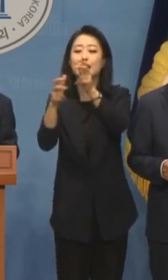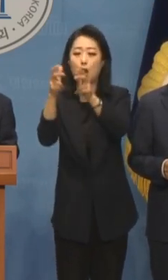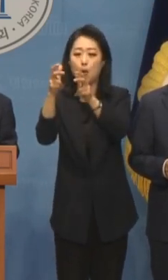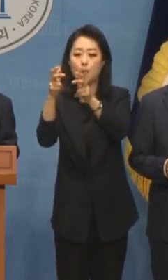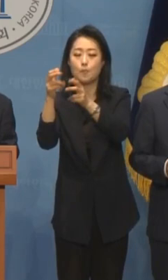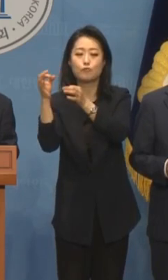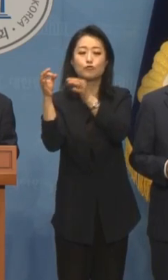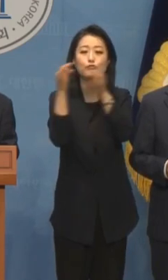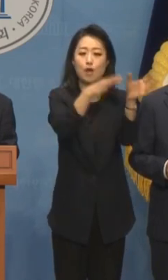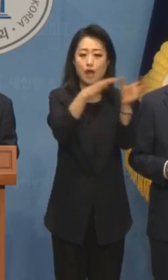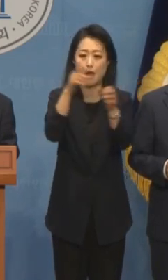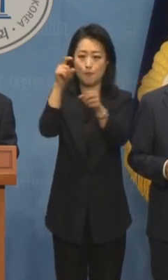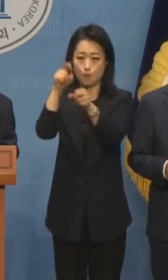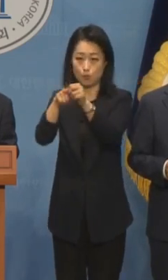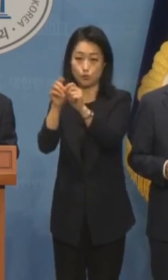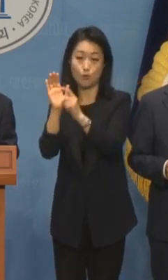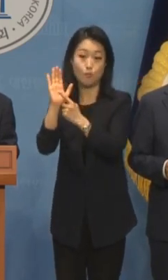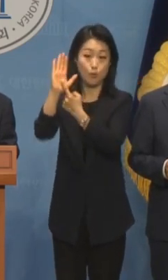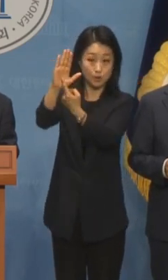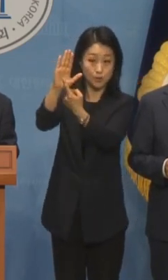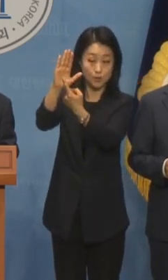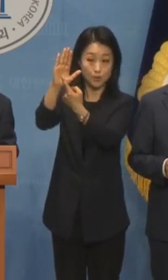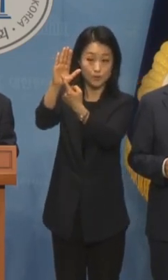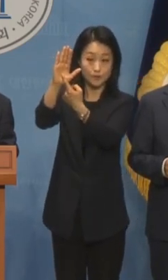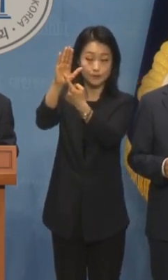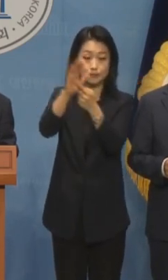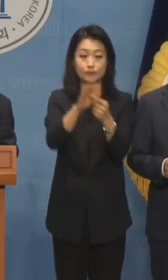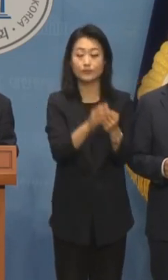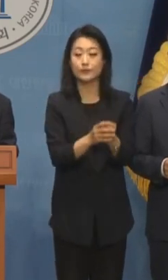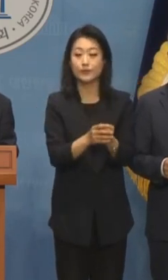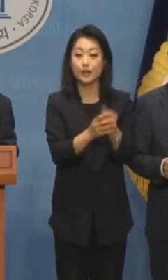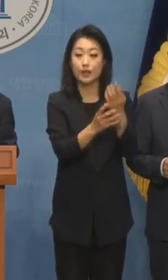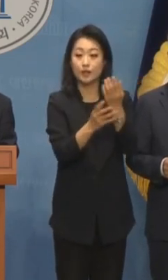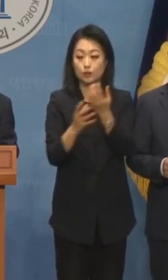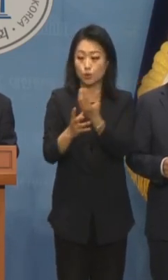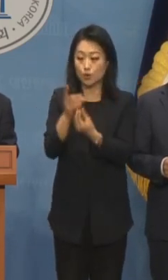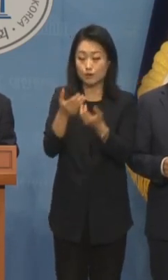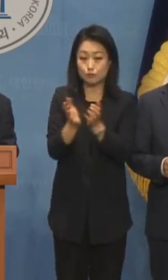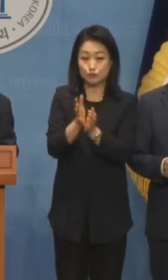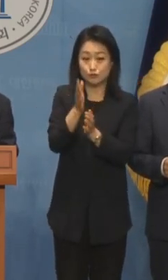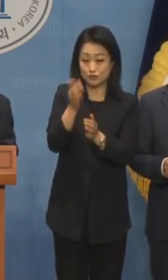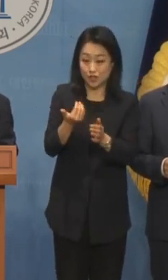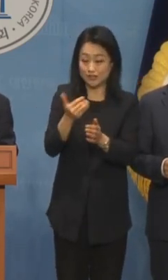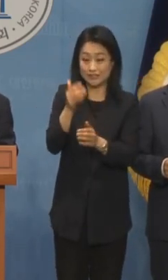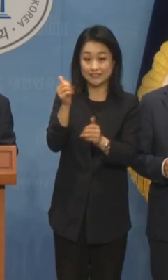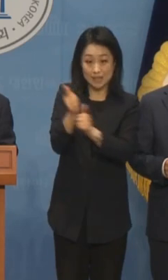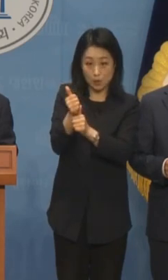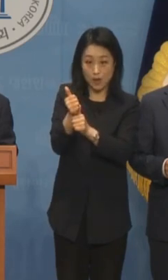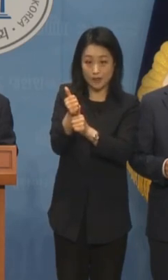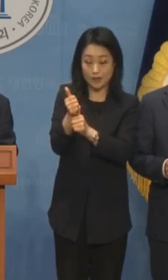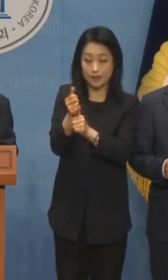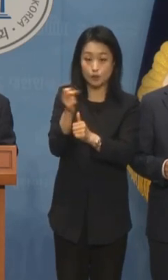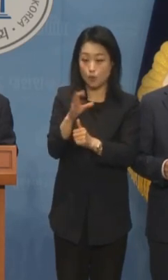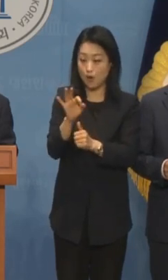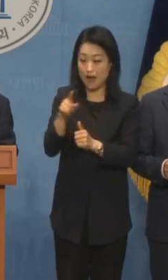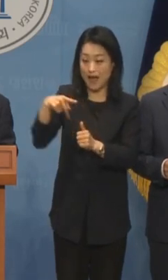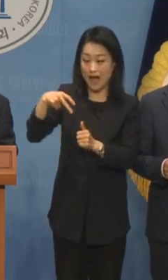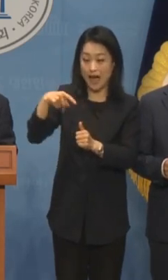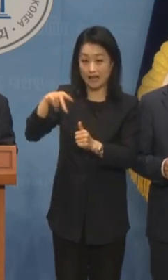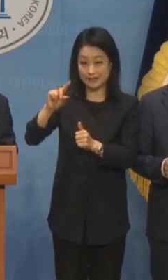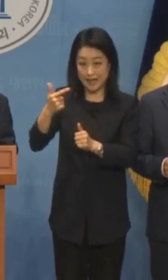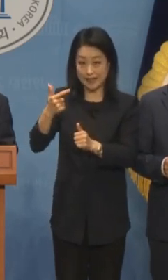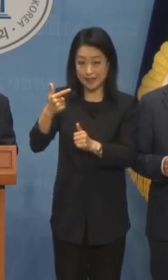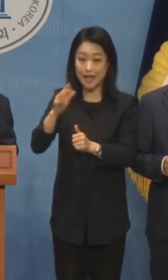위해 김형기 전 통일부 차관을 고문으로 김영수 전 현대 아산 상무를 사내